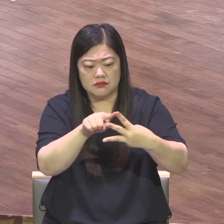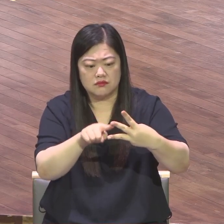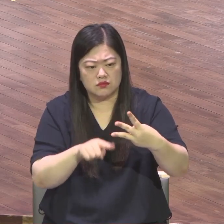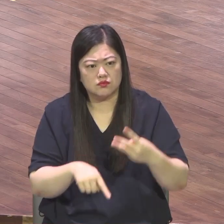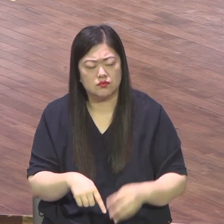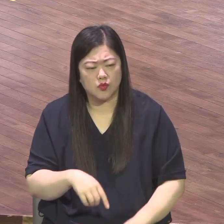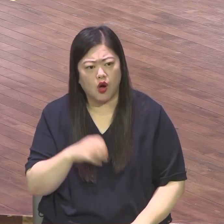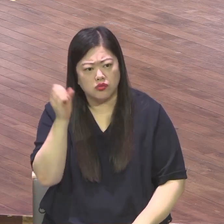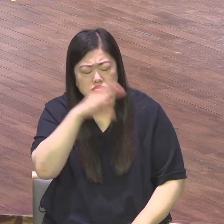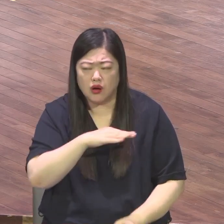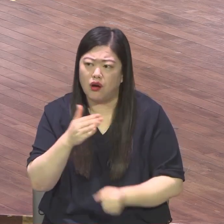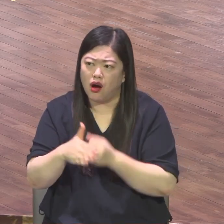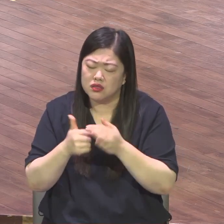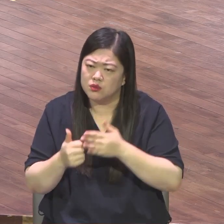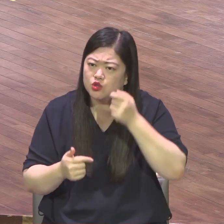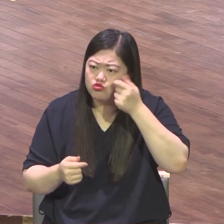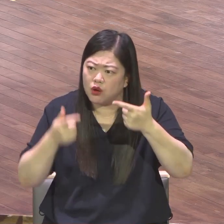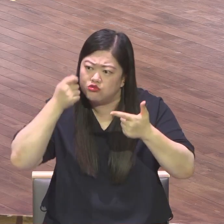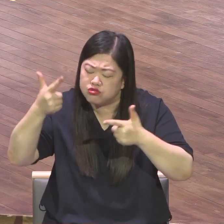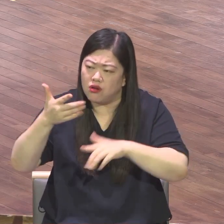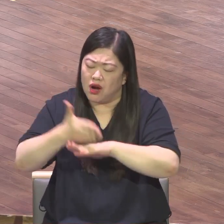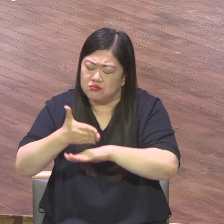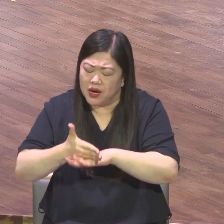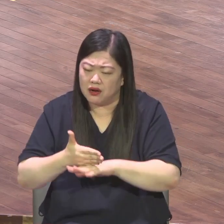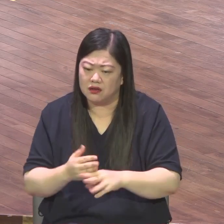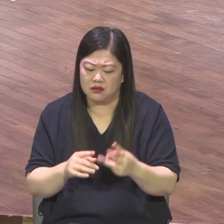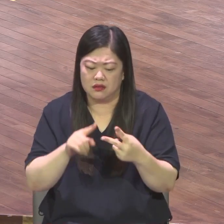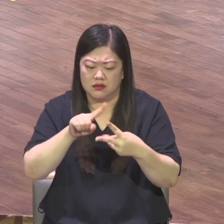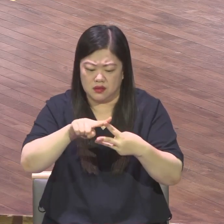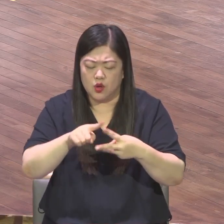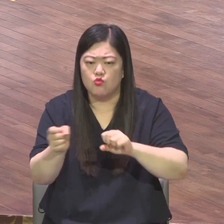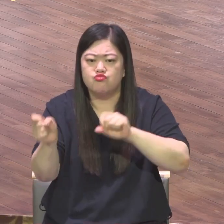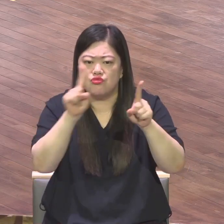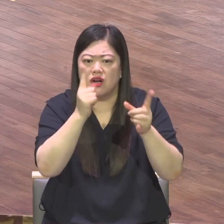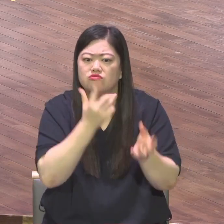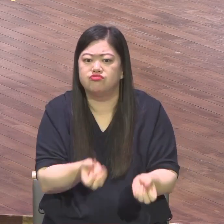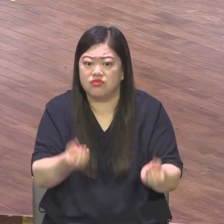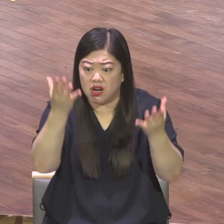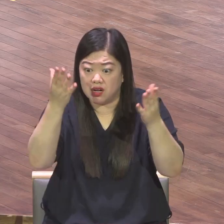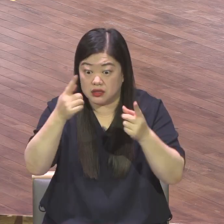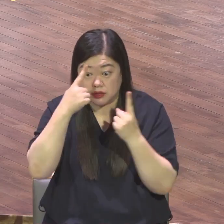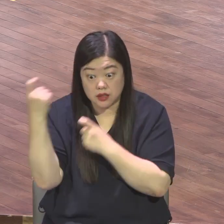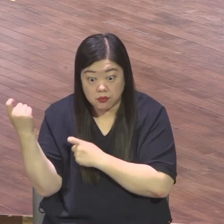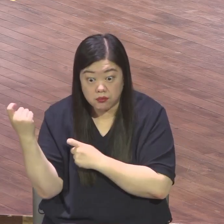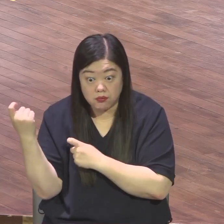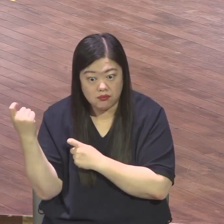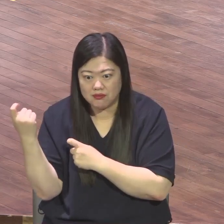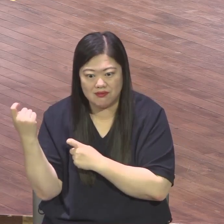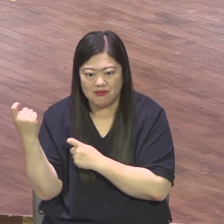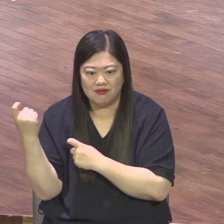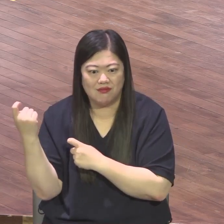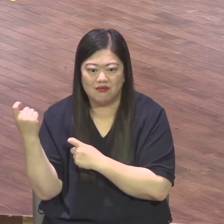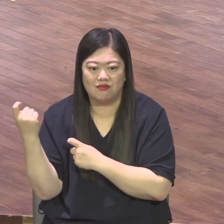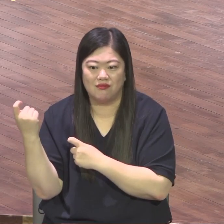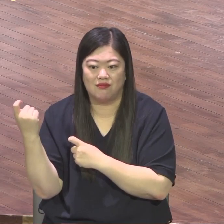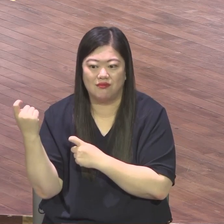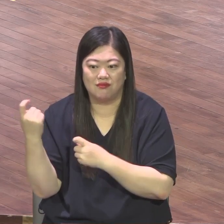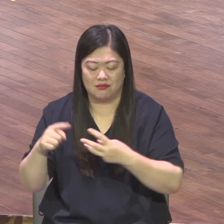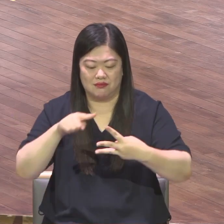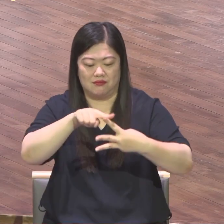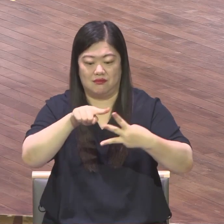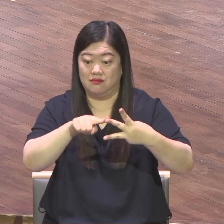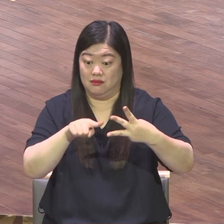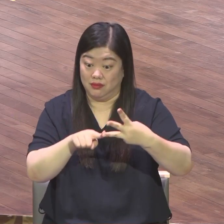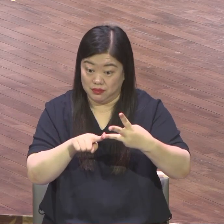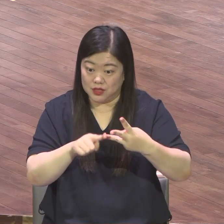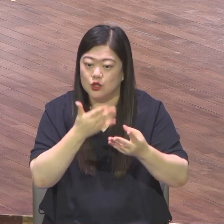그냥 물질적인 그런 개념이 아니라 영적 의미가 있다고. 신앙생활은요, 이 세 절기의 축복,